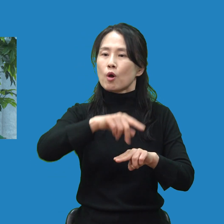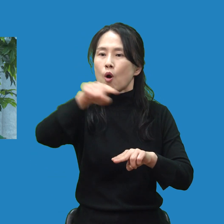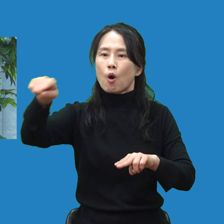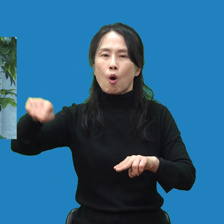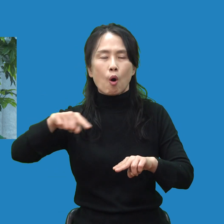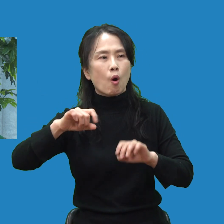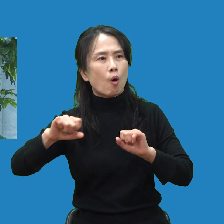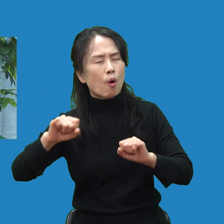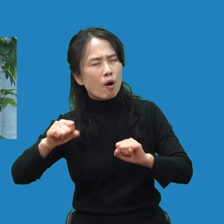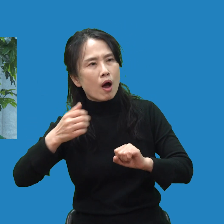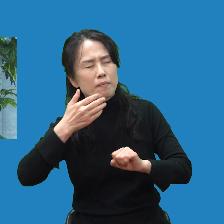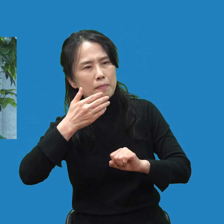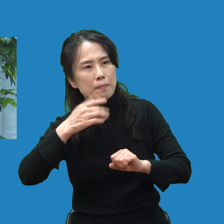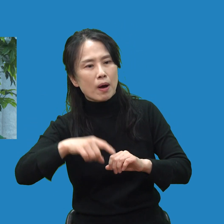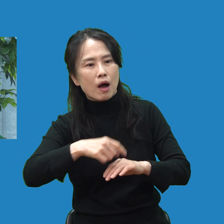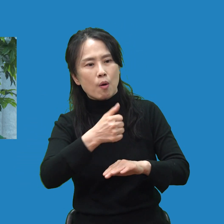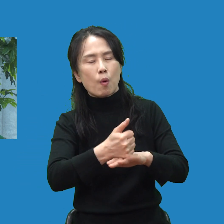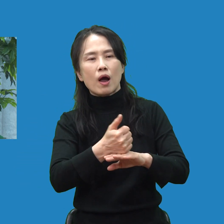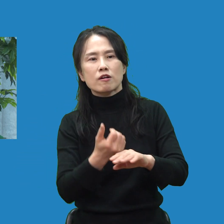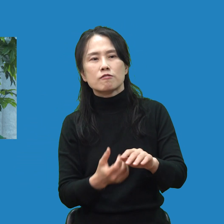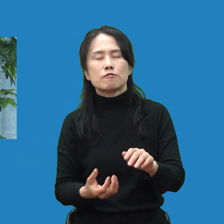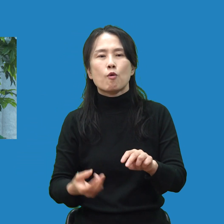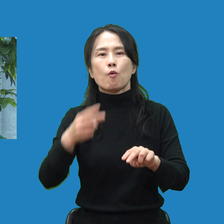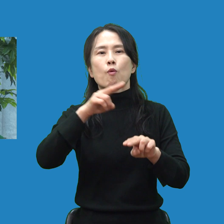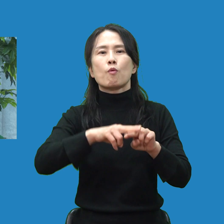살겠다고 예수님 왕으로 옹립하려고 했습니다.